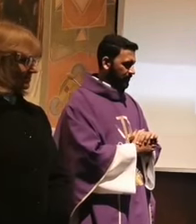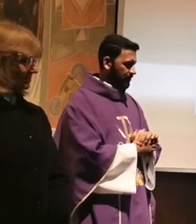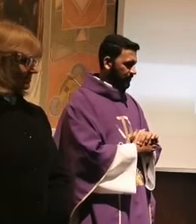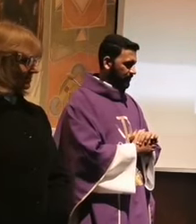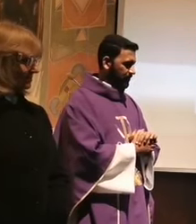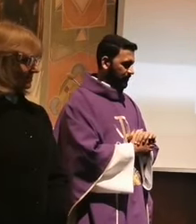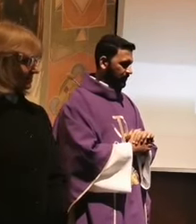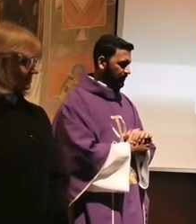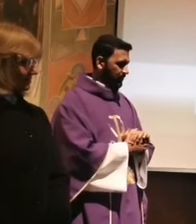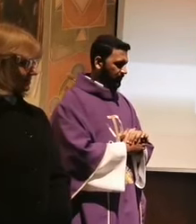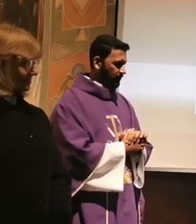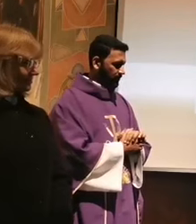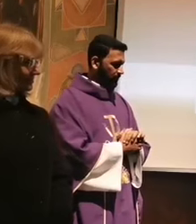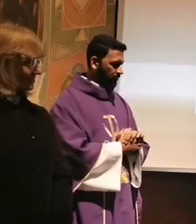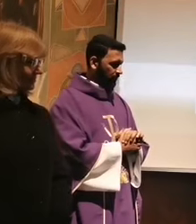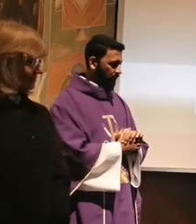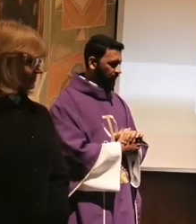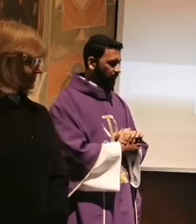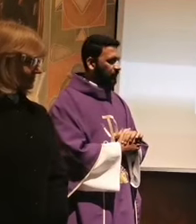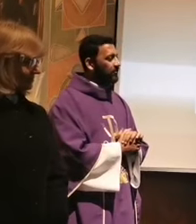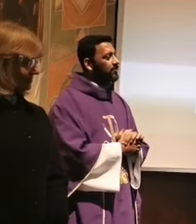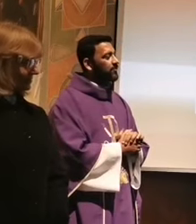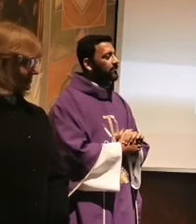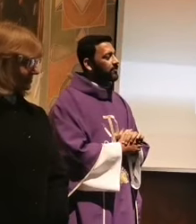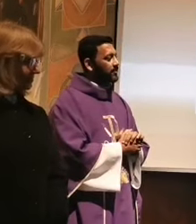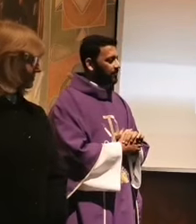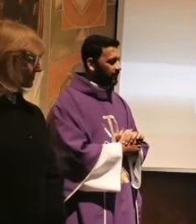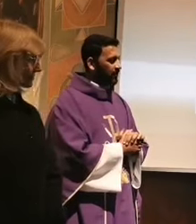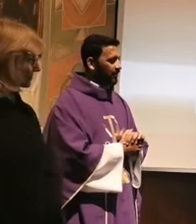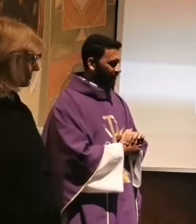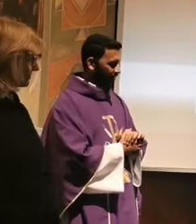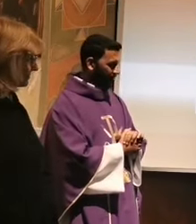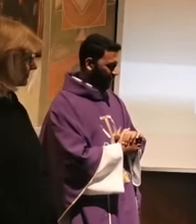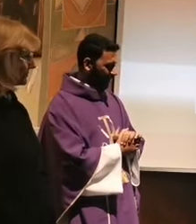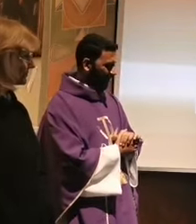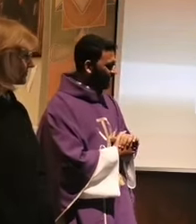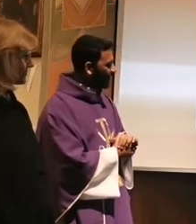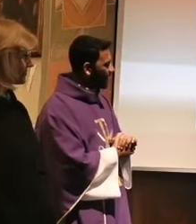ale również i w Indiach na przykład. Cały świat. Cały świat.